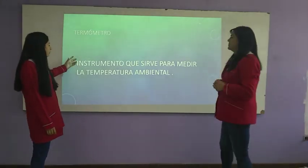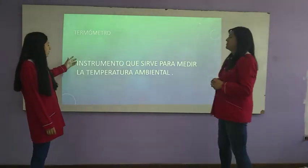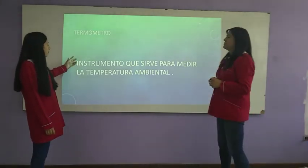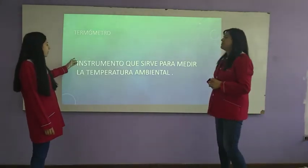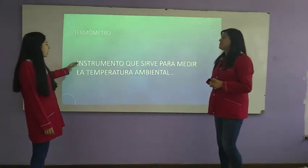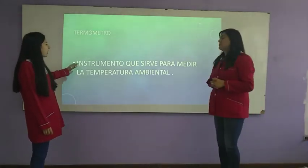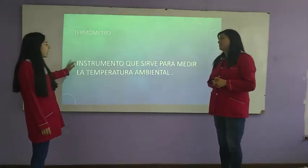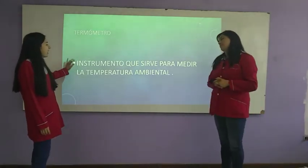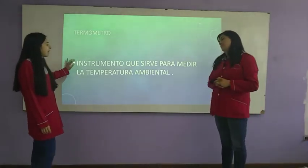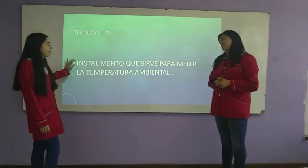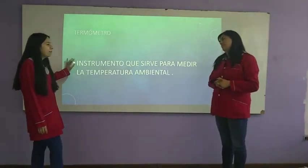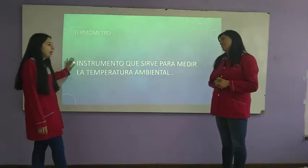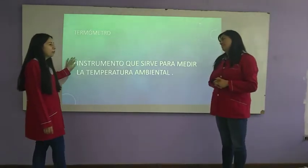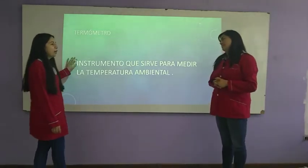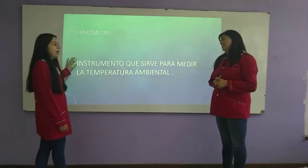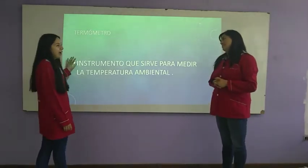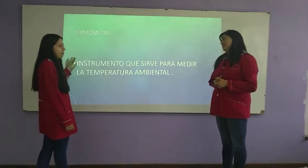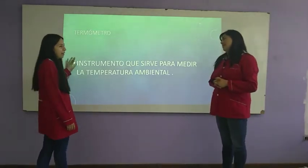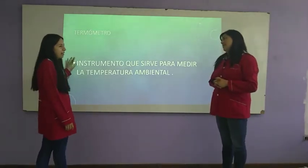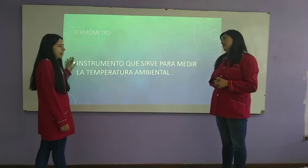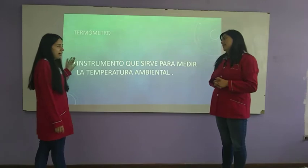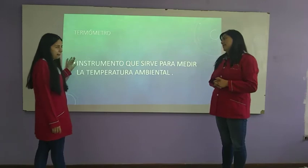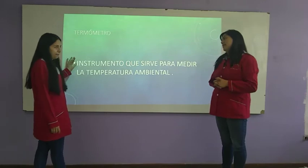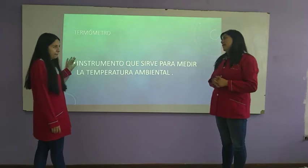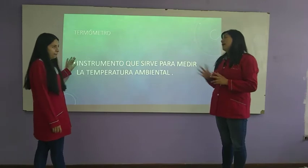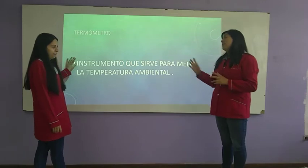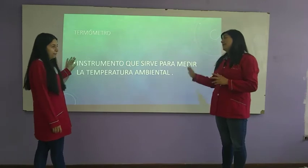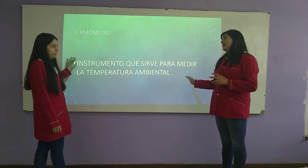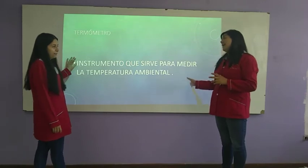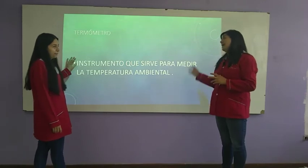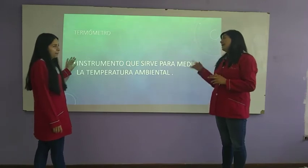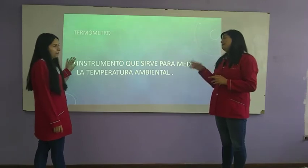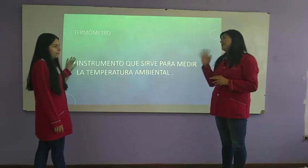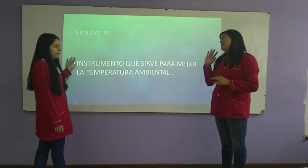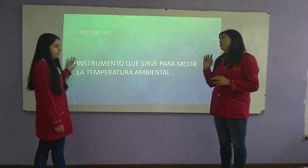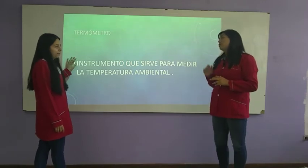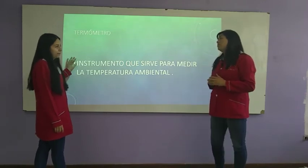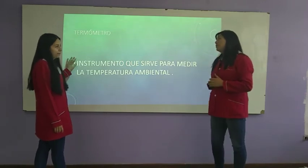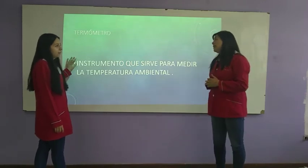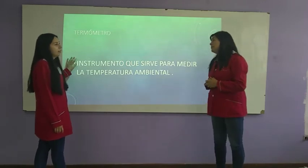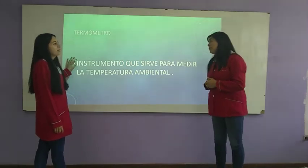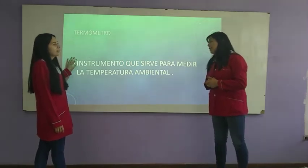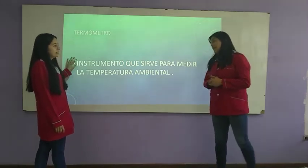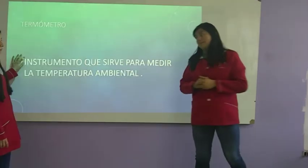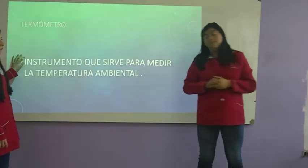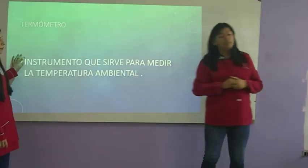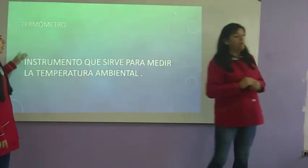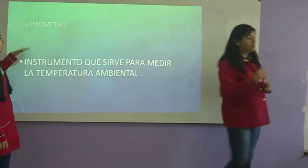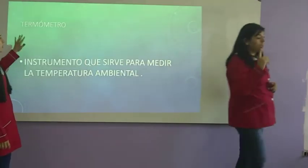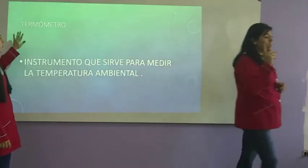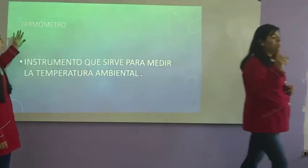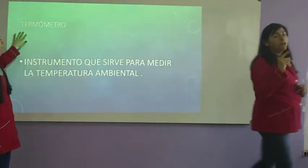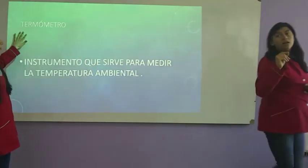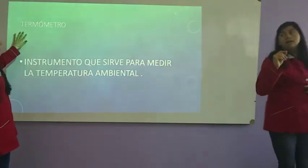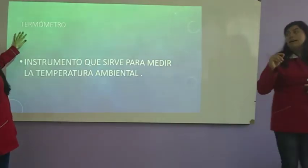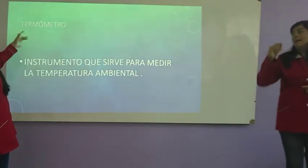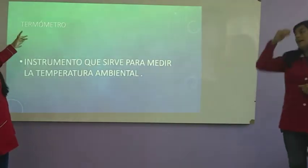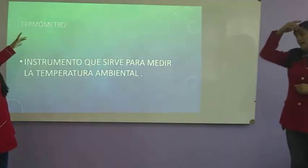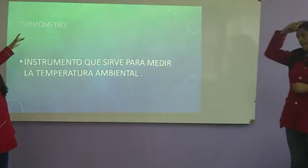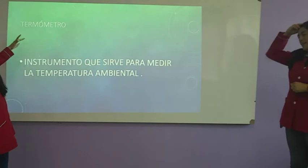para medir la temperatura ambiental. Ambiental y también corporal, mi Juanita. Este caso estamos viendo el tema.